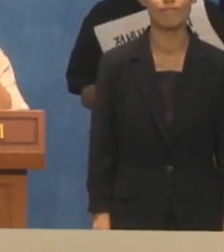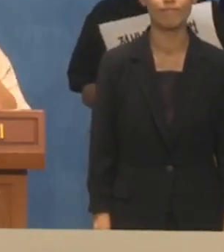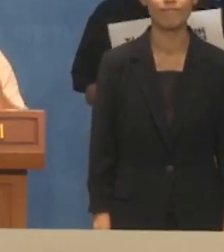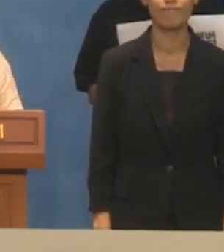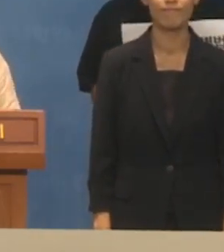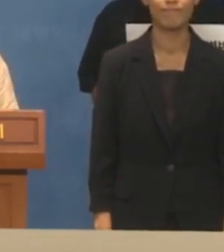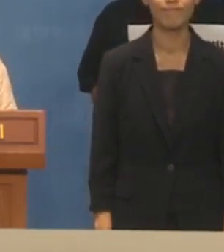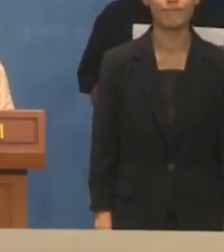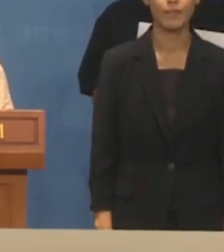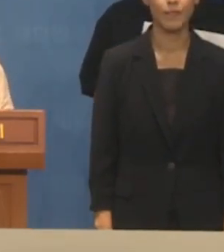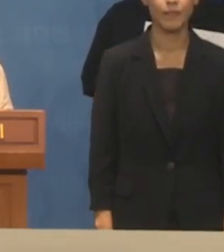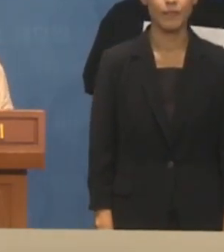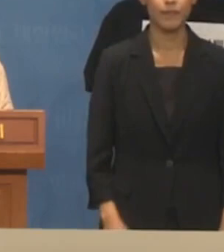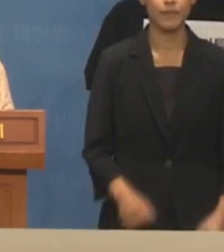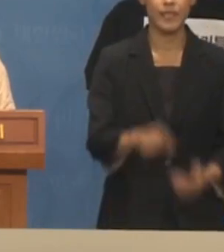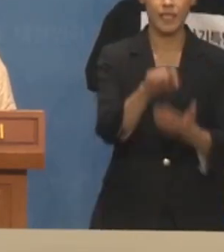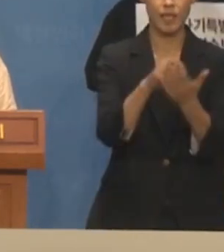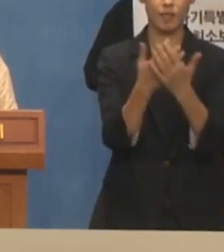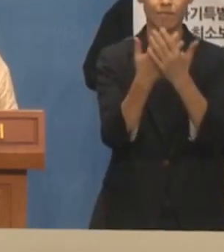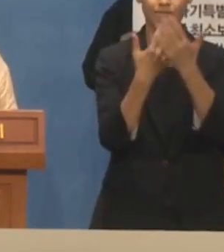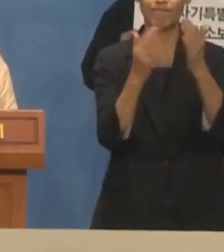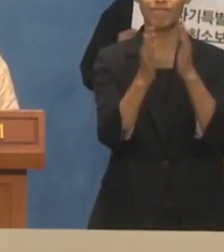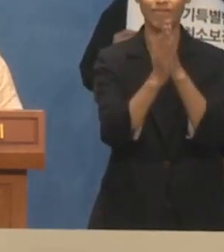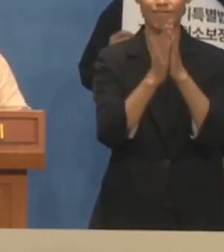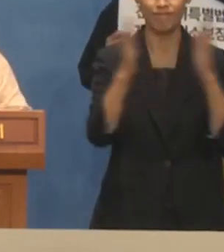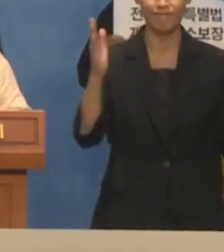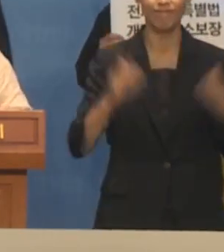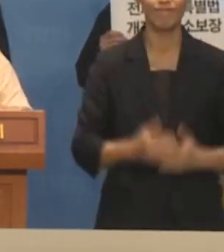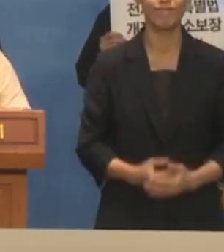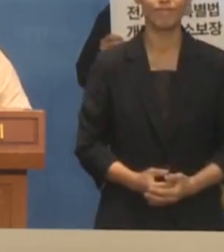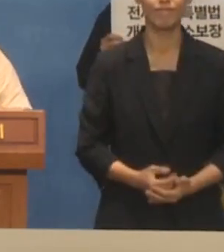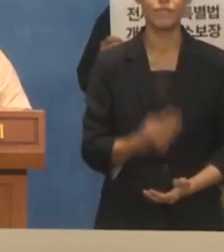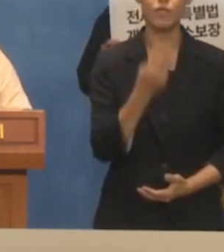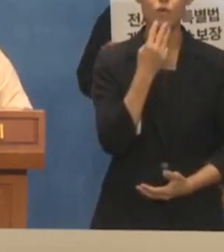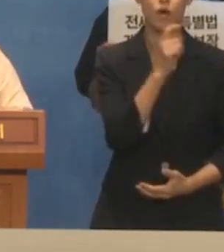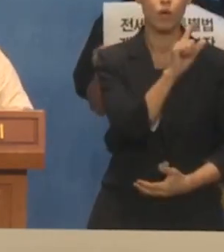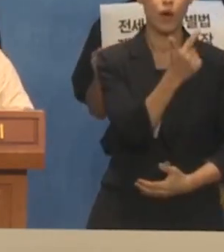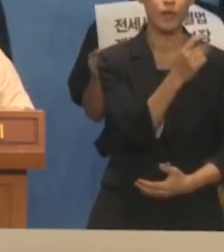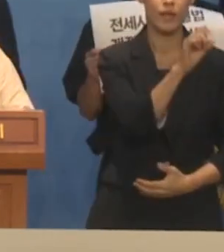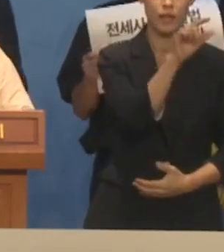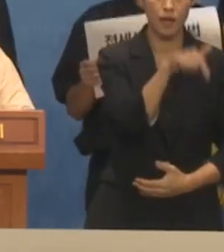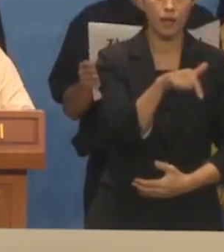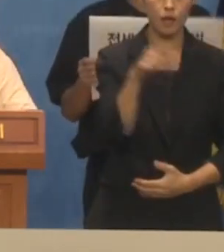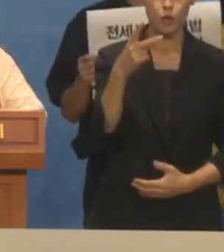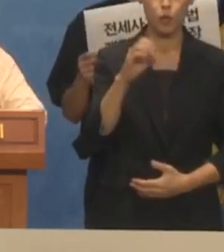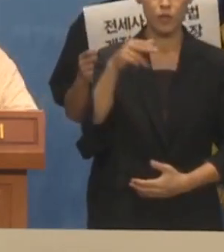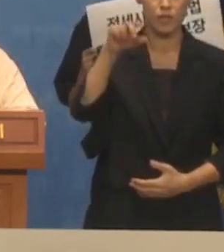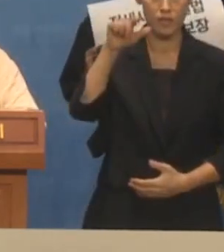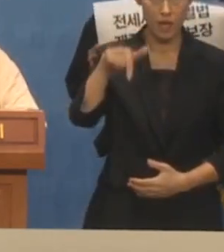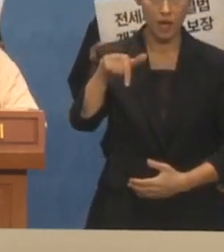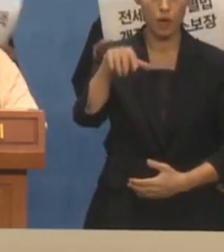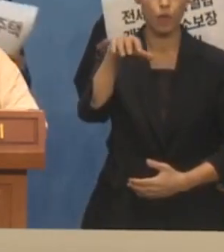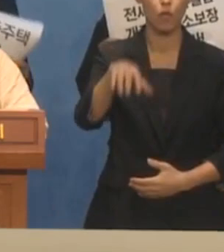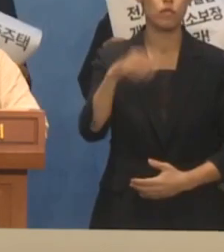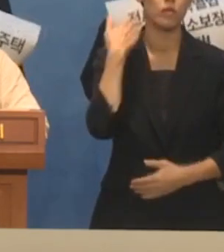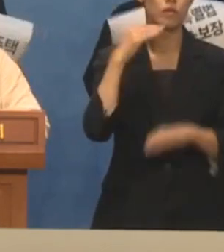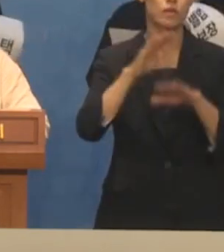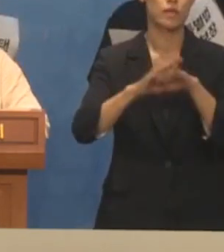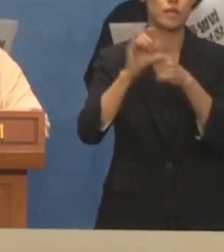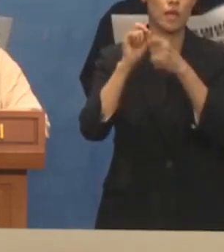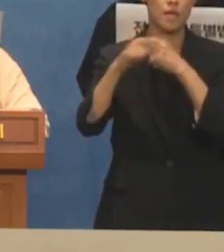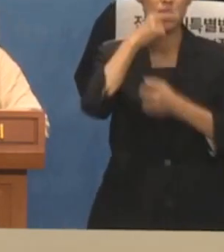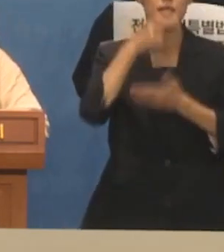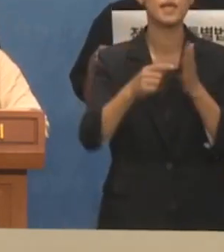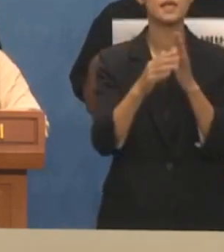네, 지금부터 기자회견을 시작하겠습니다. 서울 관악 동작 전세 사기 피해자 최소 보장 및 다중주택 매입